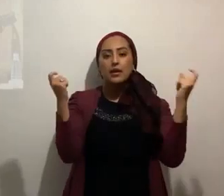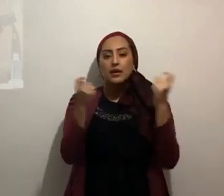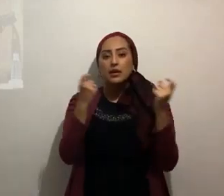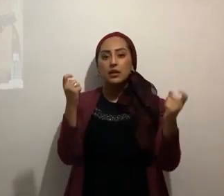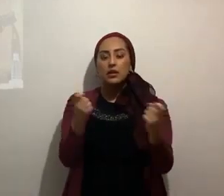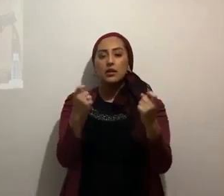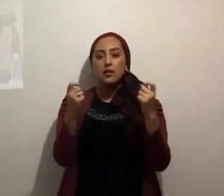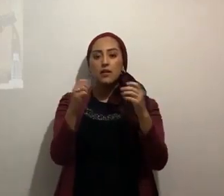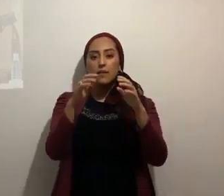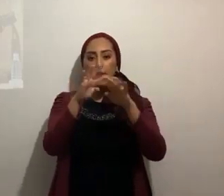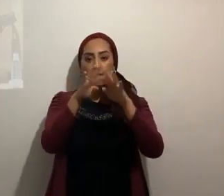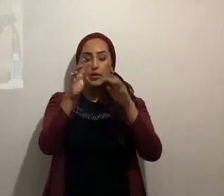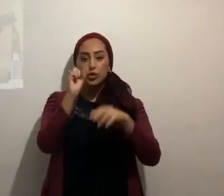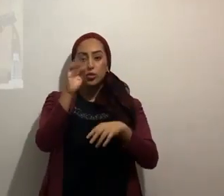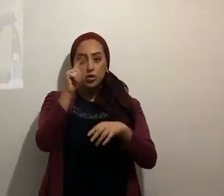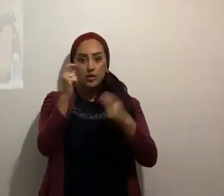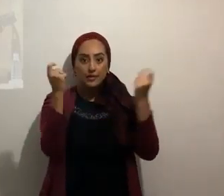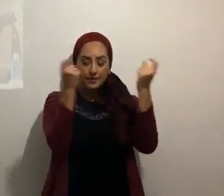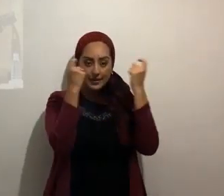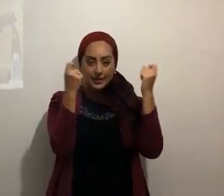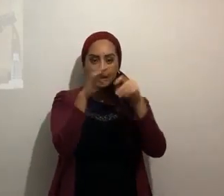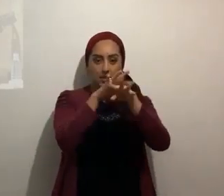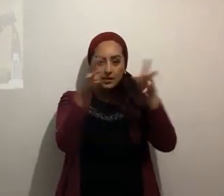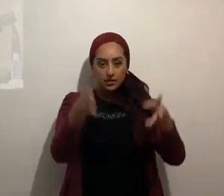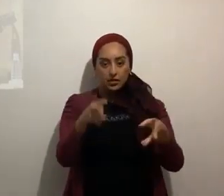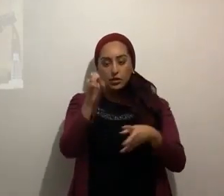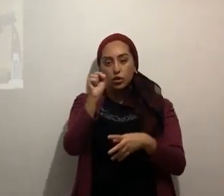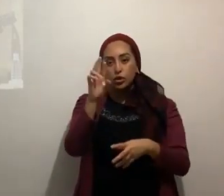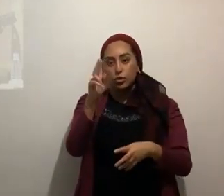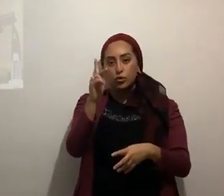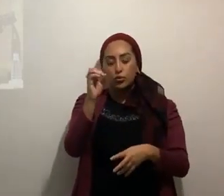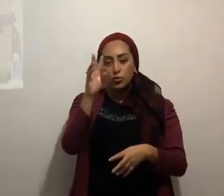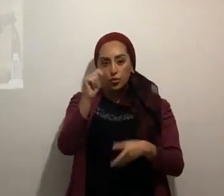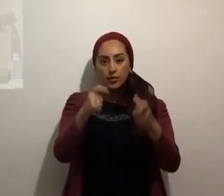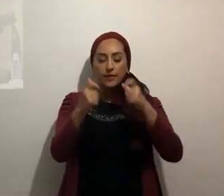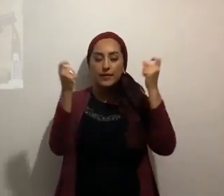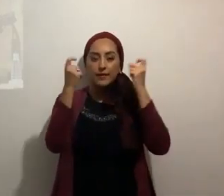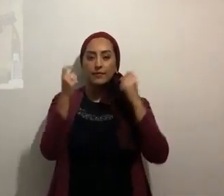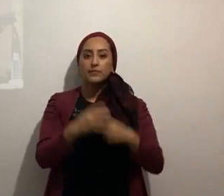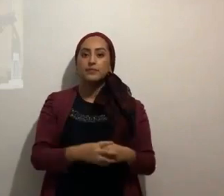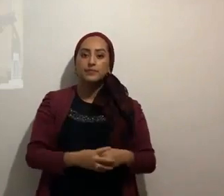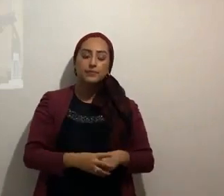de los tabernáculos. Para los nuevecitos lo menciona así, que es la gran fiesta de Sukkot.